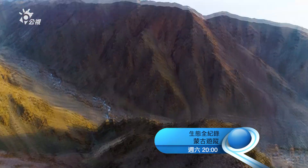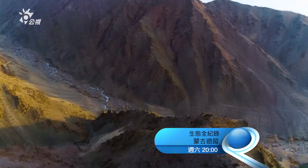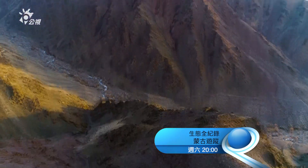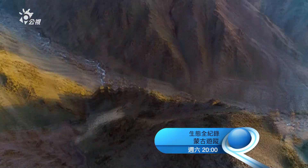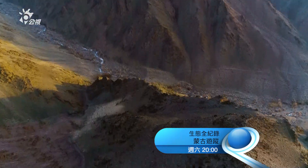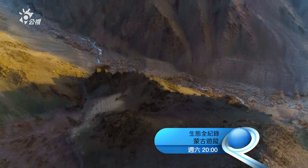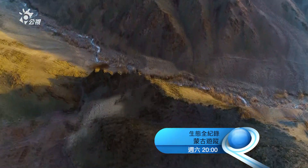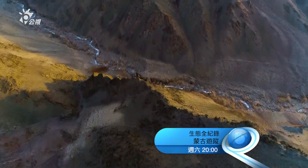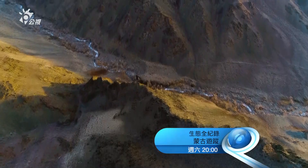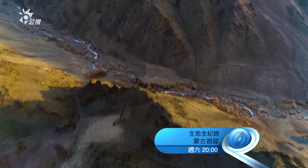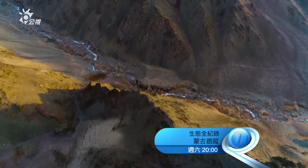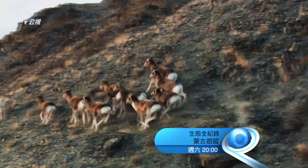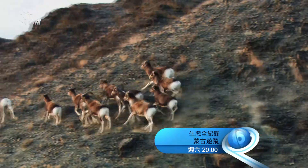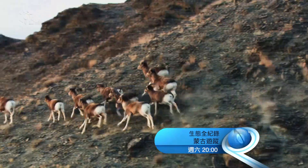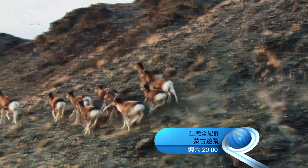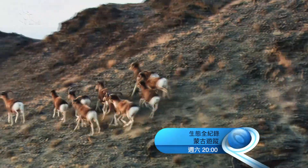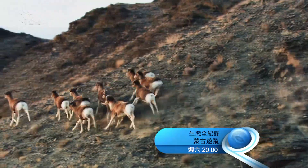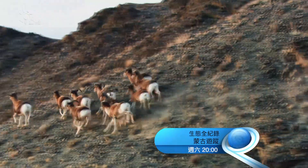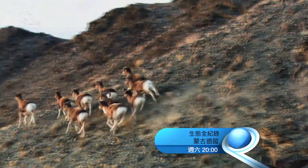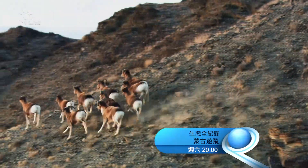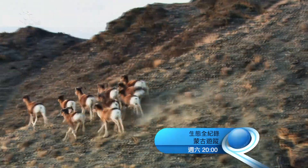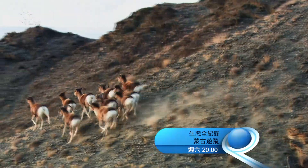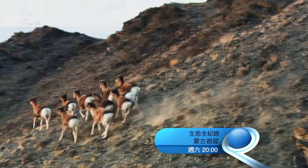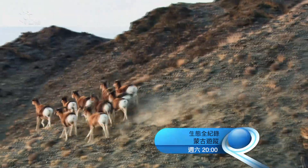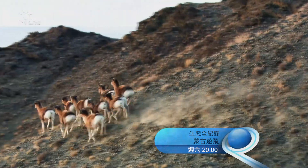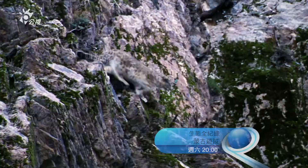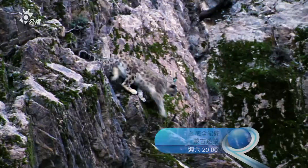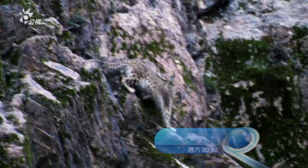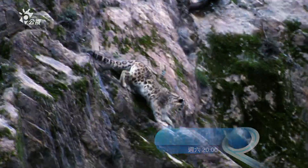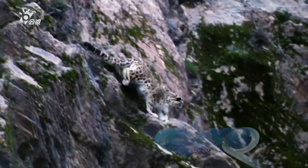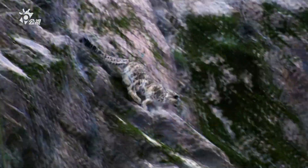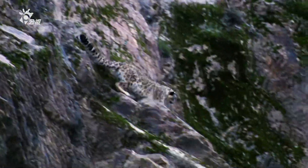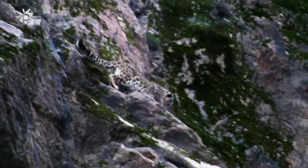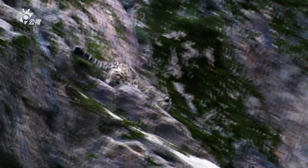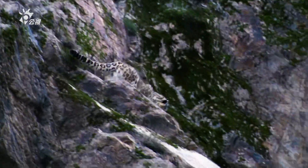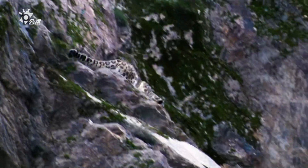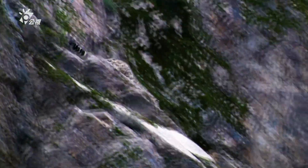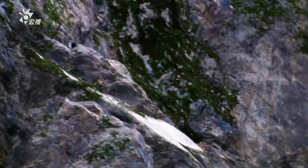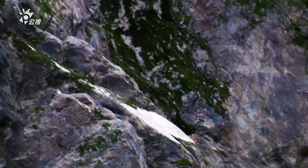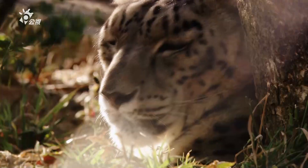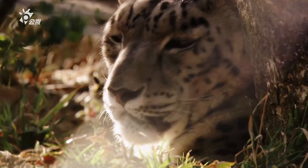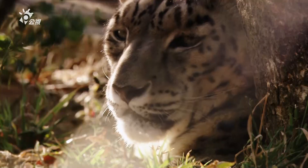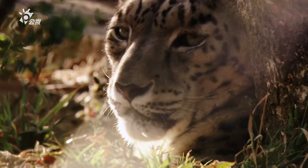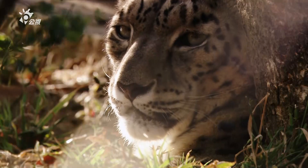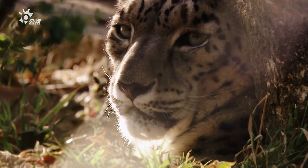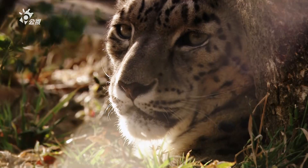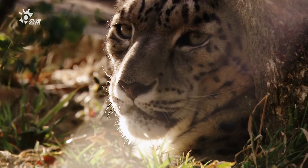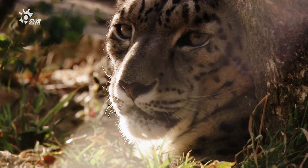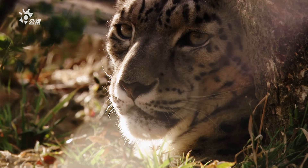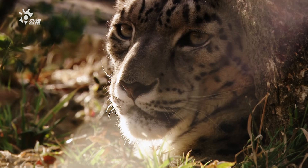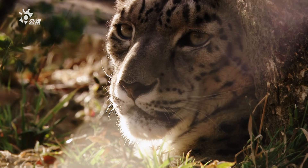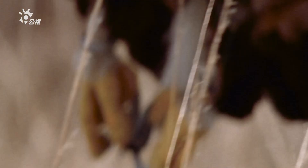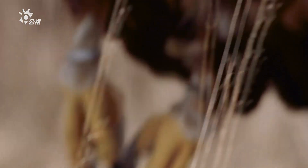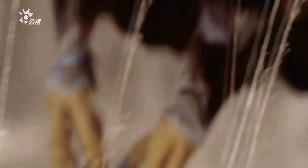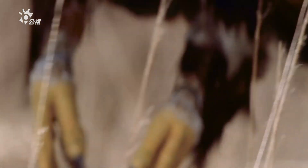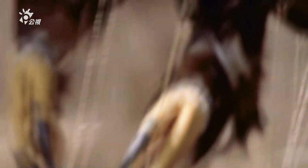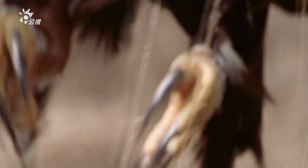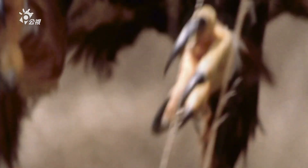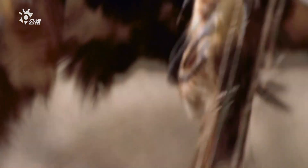阿尔泰山。这里的动物坚韧，适应力超强，它们在蒙古的游踪神秘又